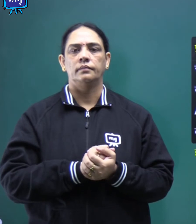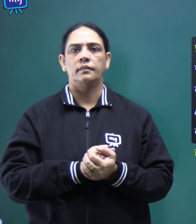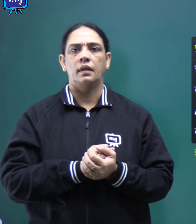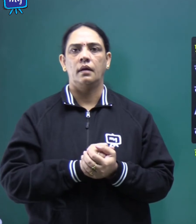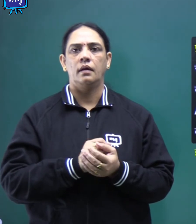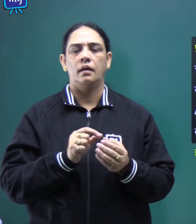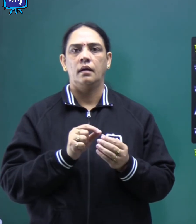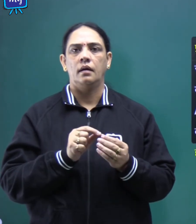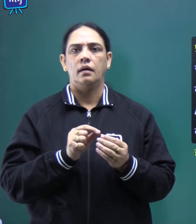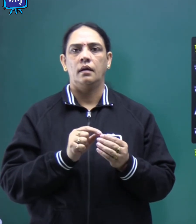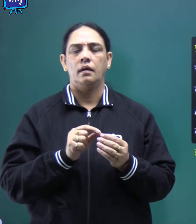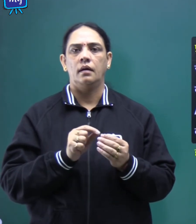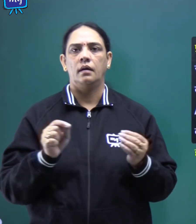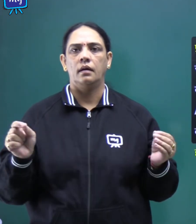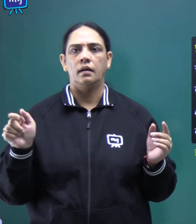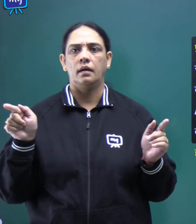रेखाखंड